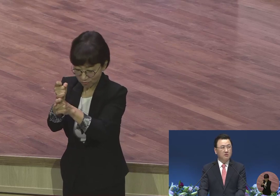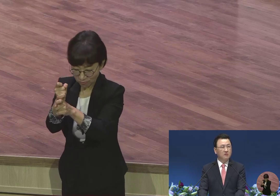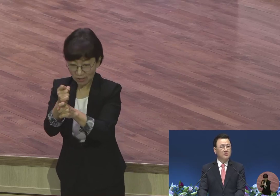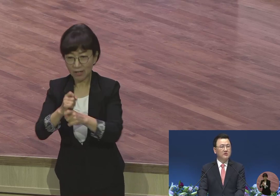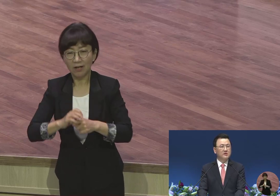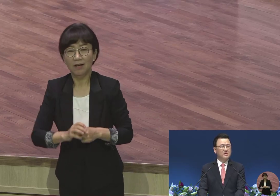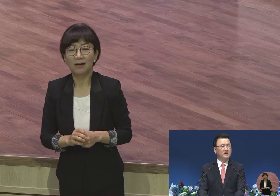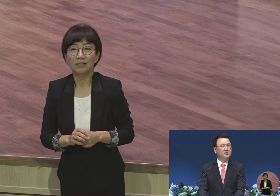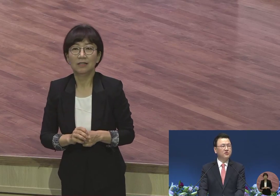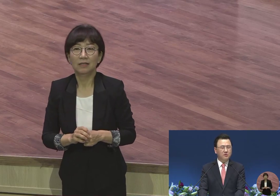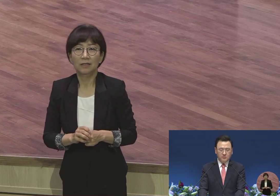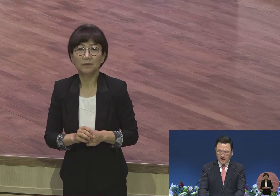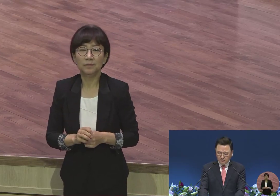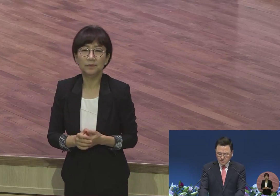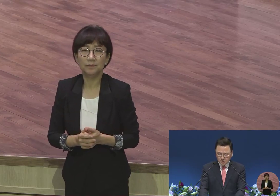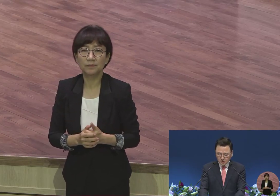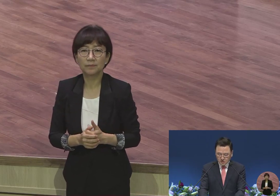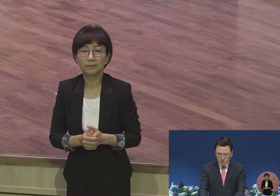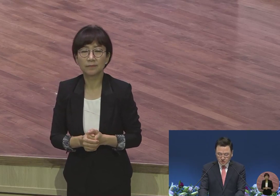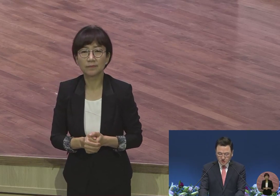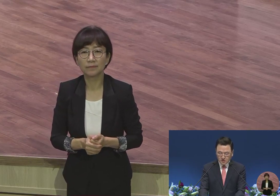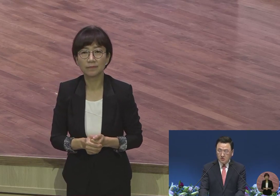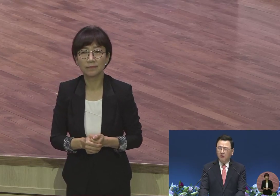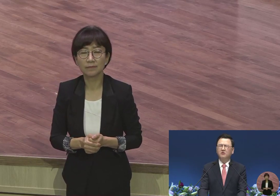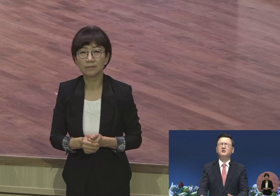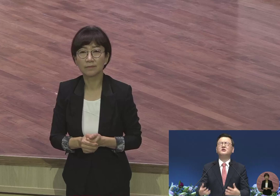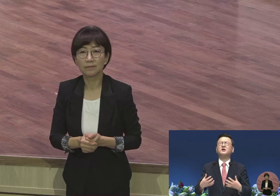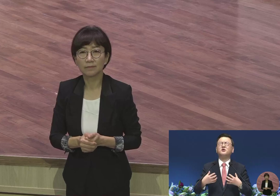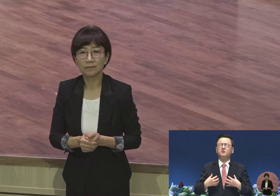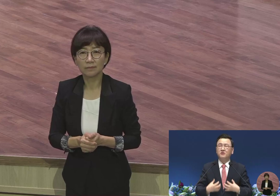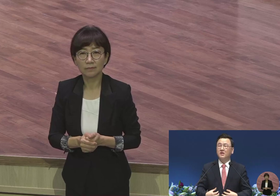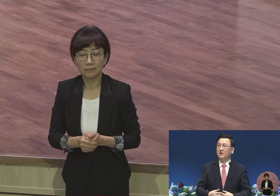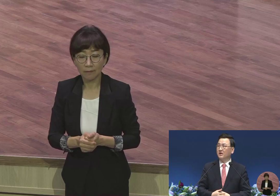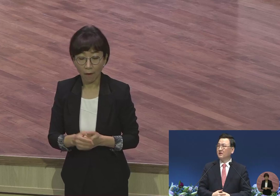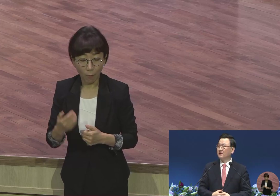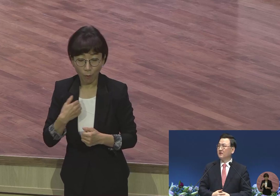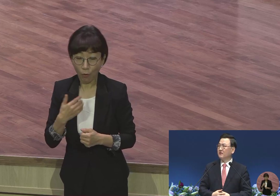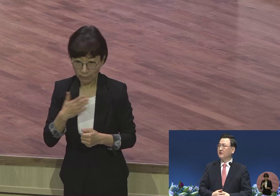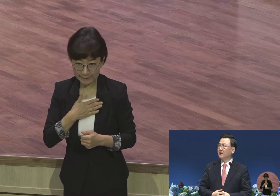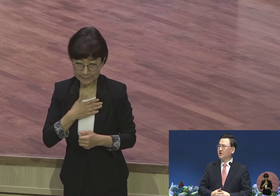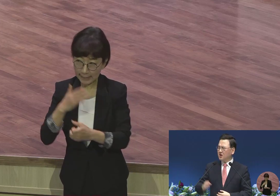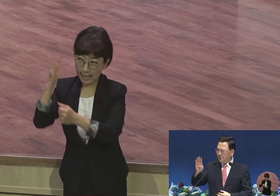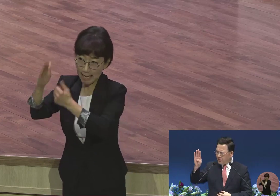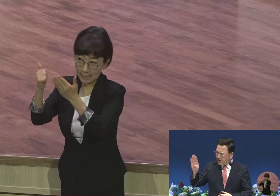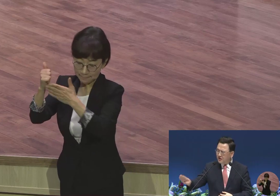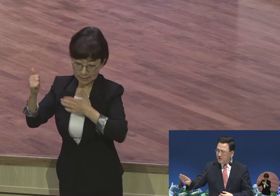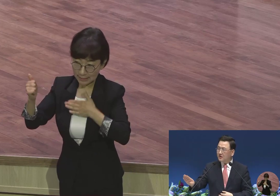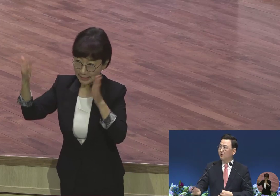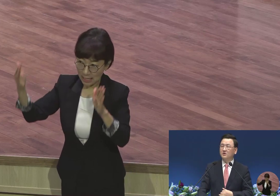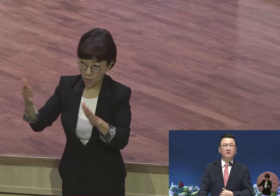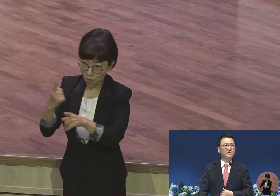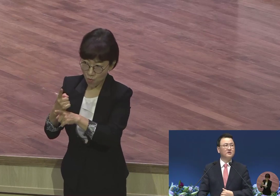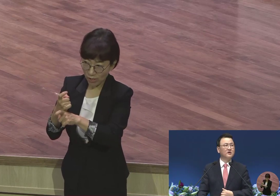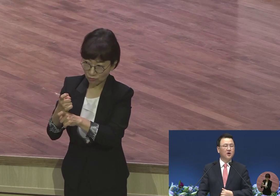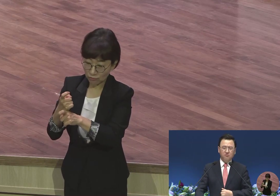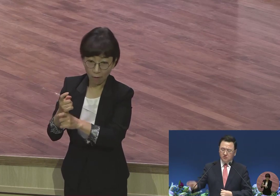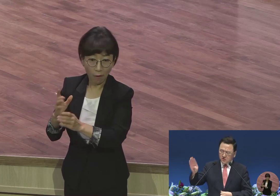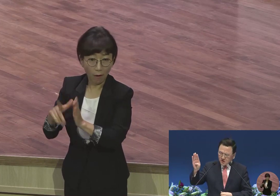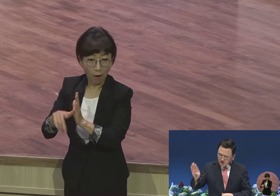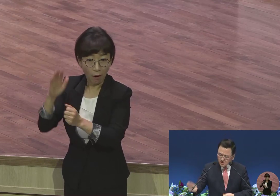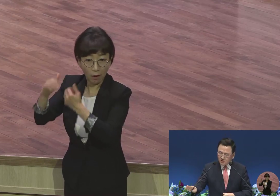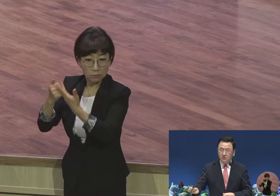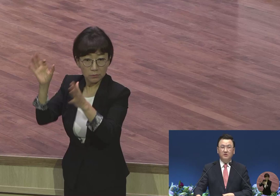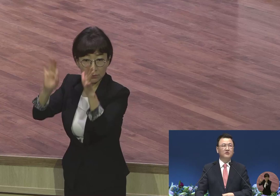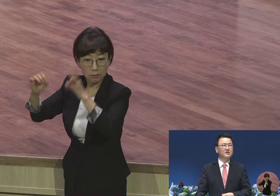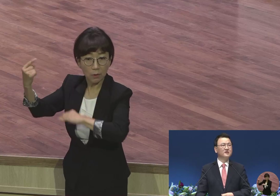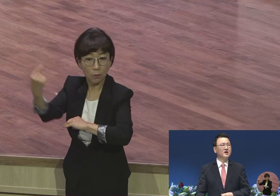읽고도 세상적으로 보면 합리적이지 못해. 어느 날 찾아오셨다니까. 실패할 때 찾아오신 거예요.